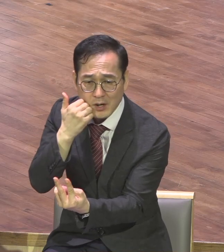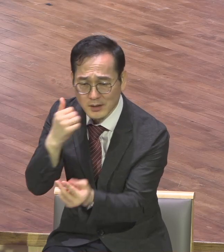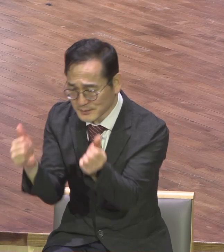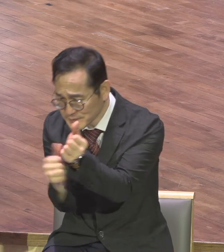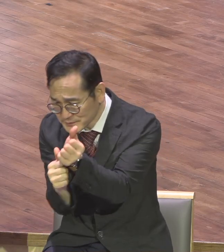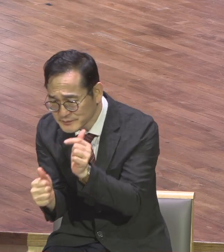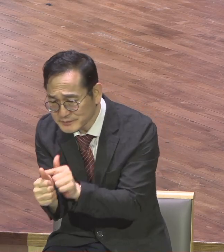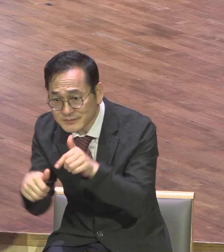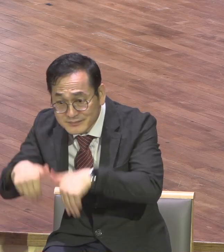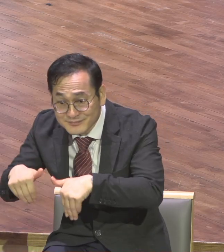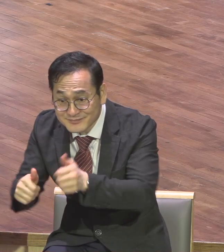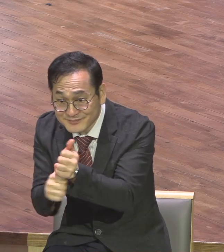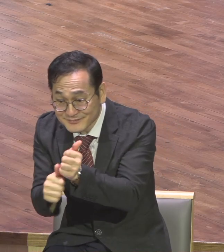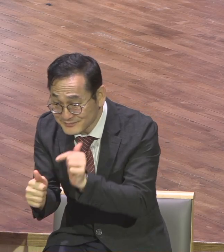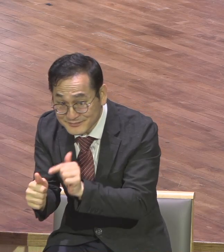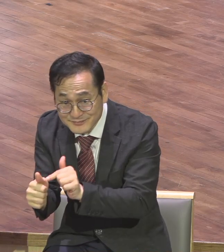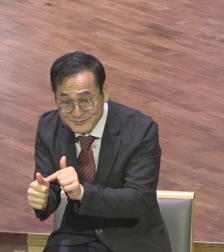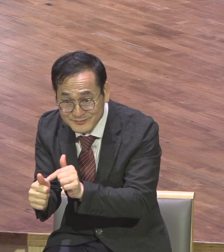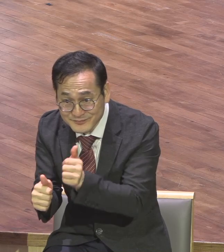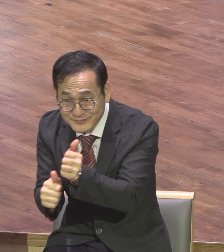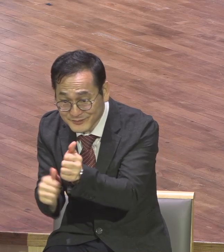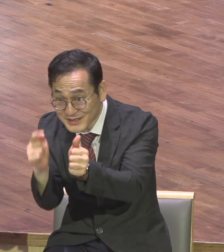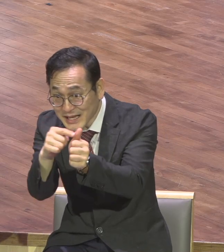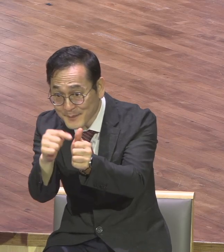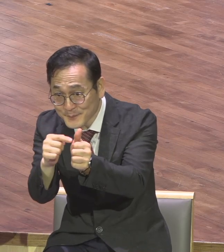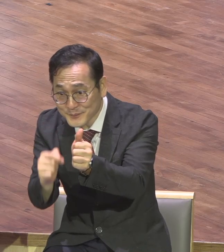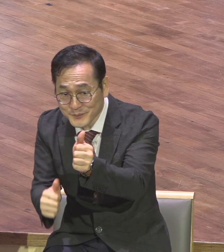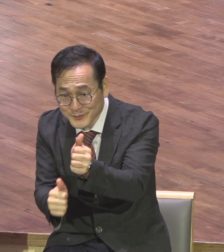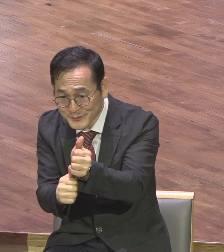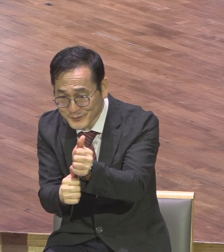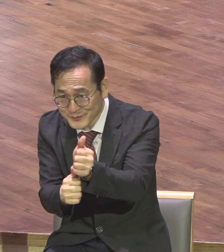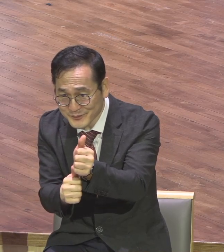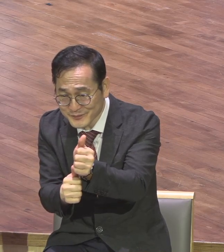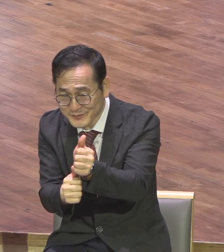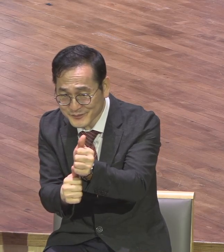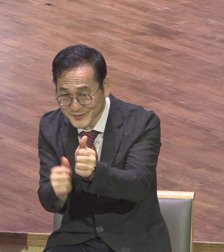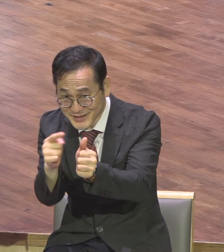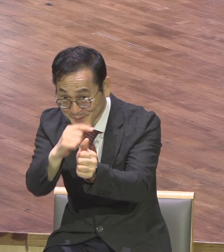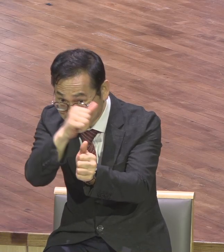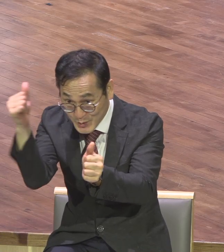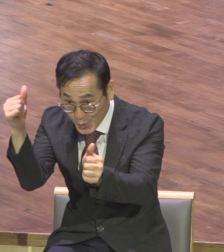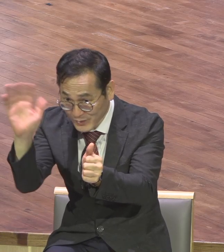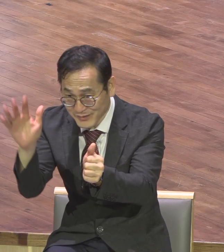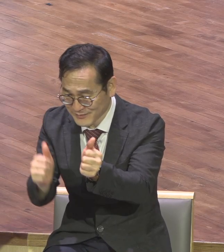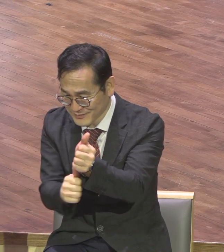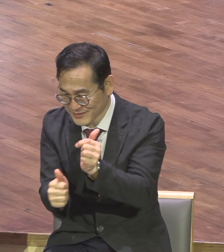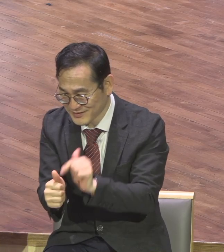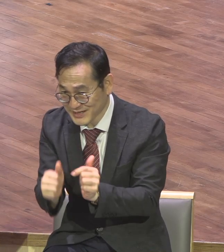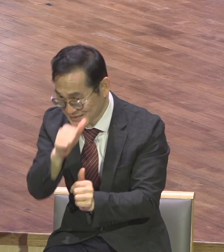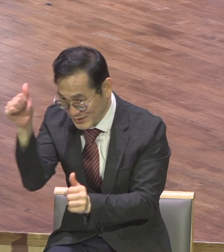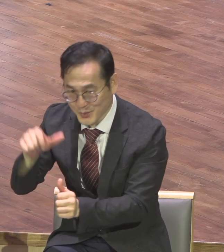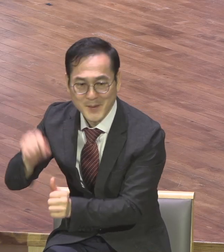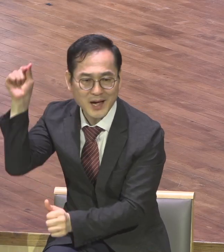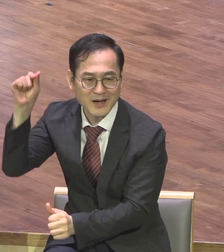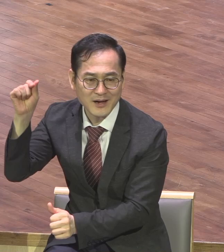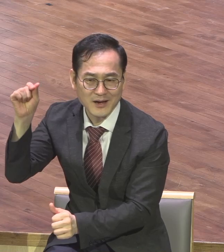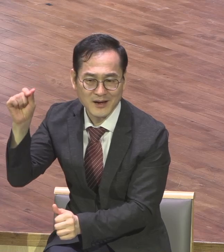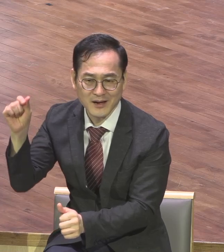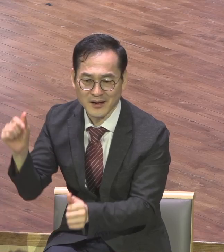머슴이었던 이 자액이 주인인 이 조덕삼을 제치고 장로를 피대게 된 것입니다.